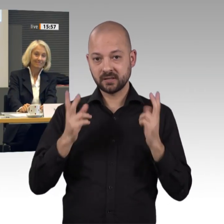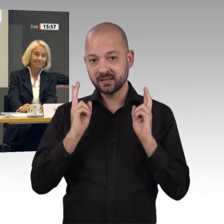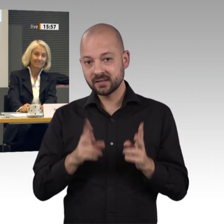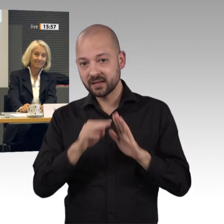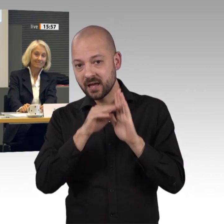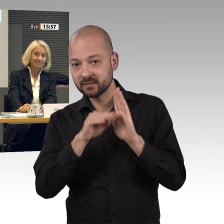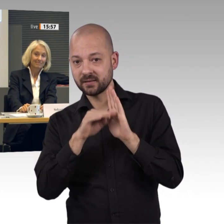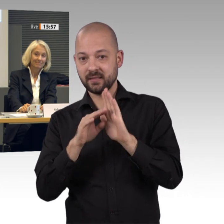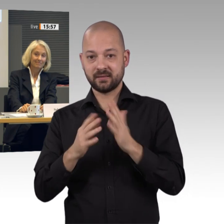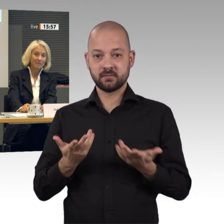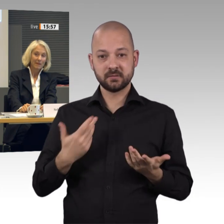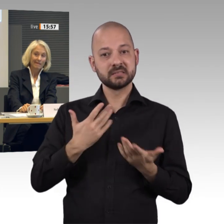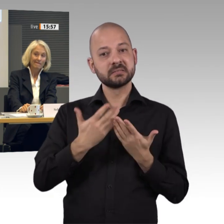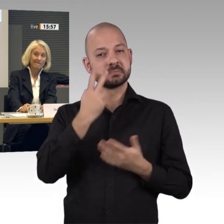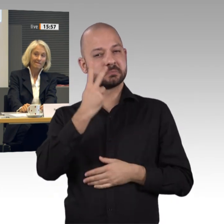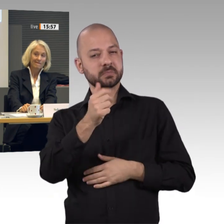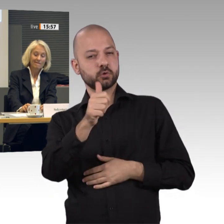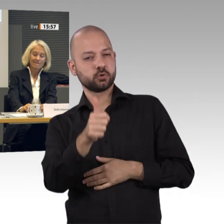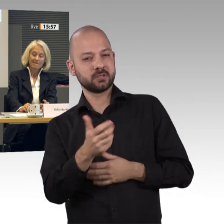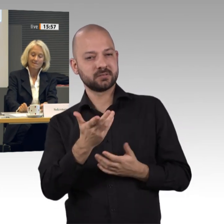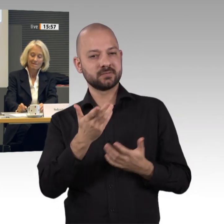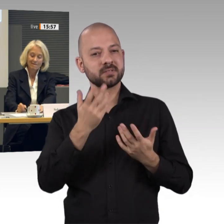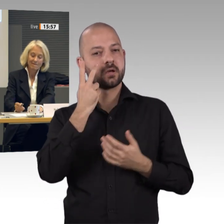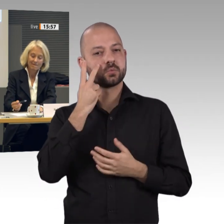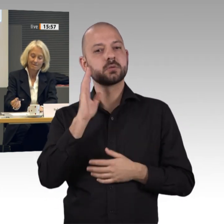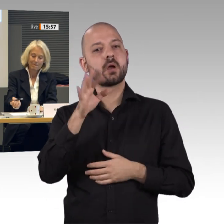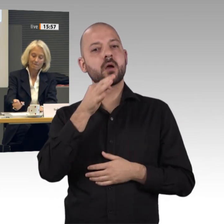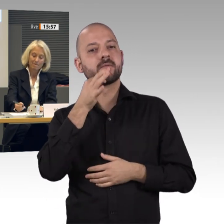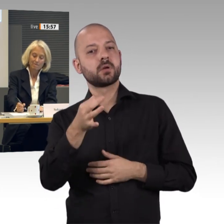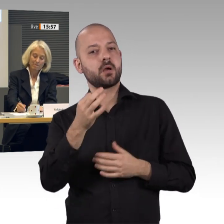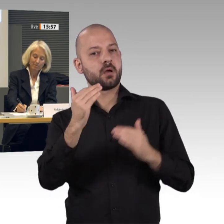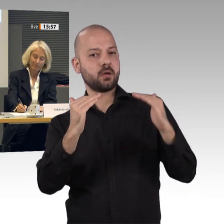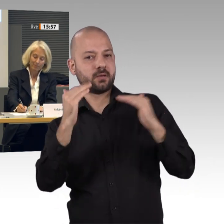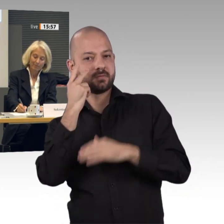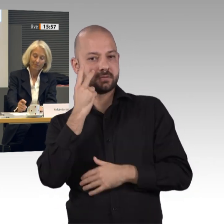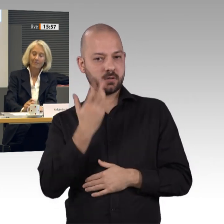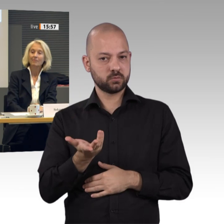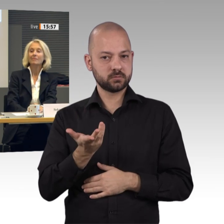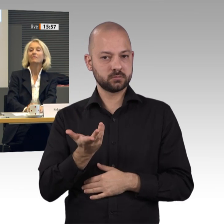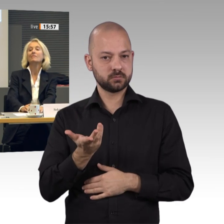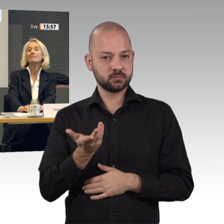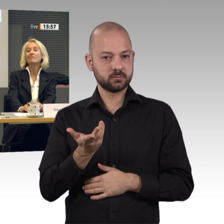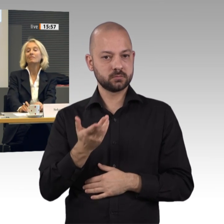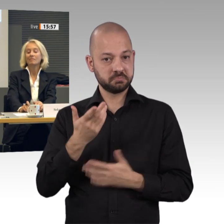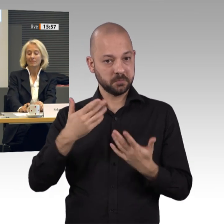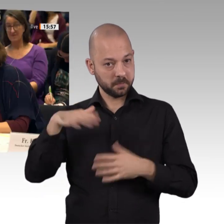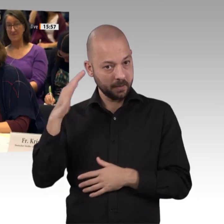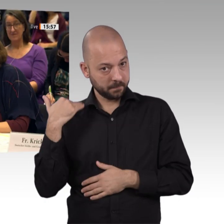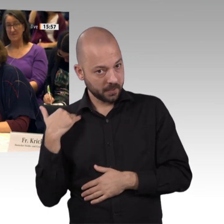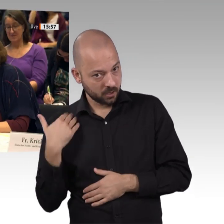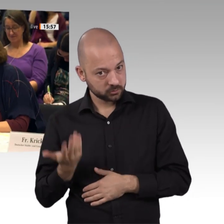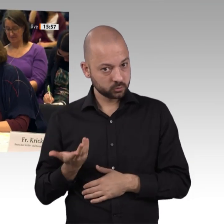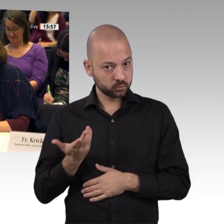Ja, vielen Dank für die Frage. Die Bundesregierung geht ja selbst hier davon aus, dass die Mehrbelastung durch die Einführung